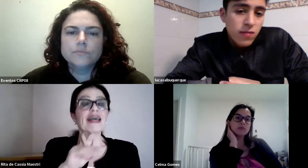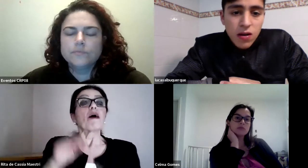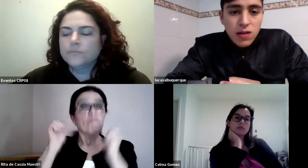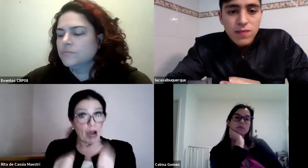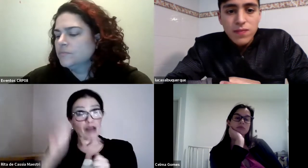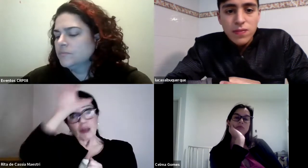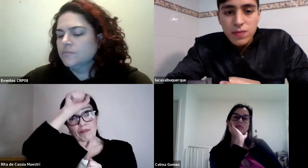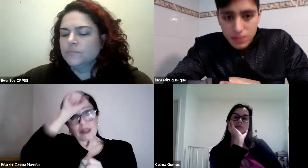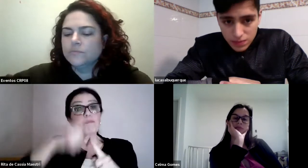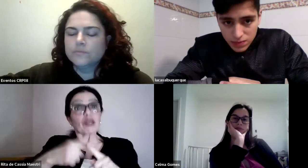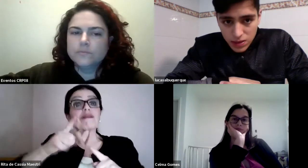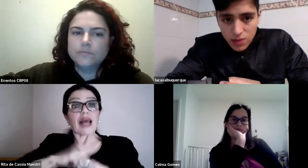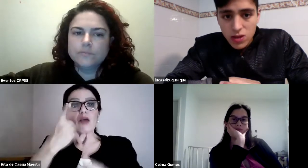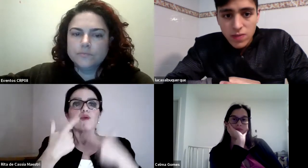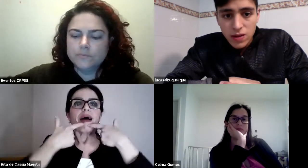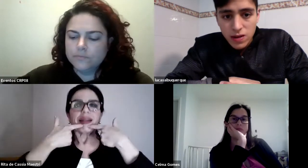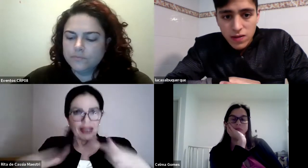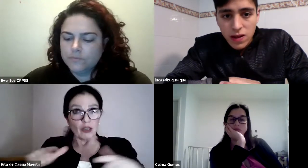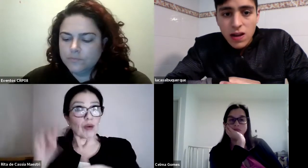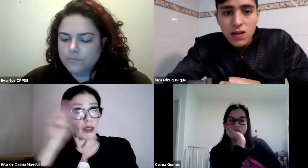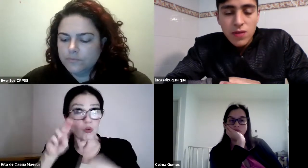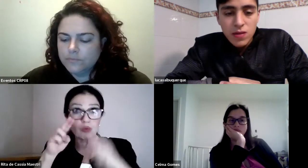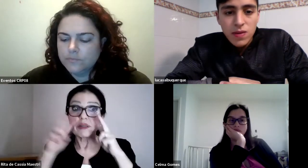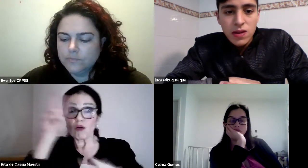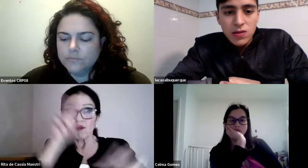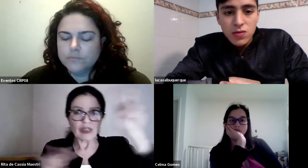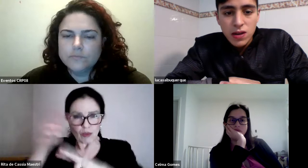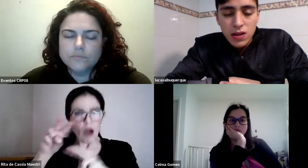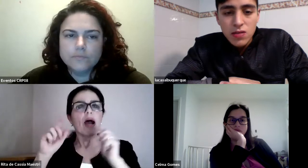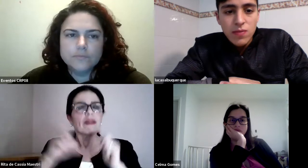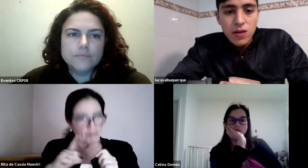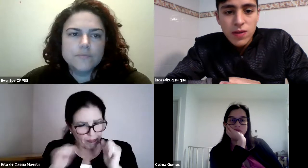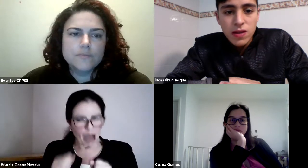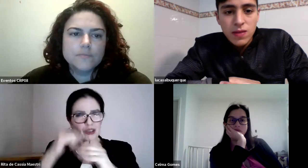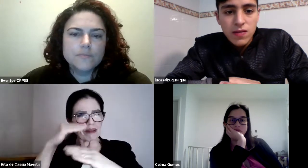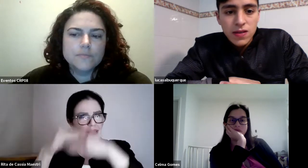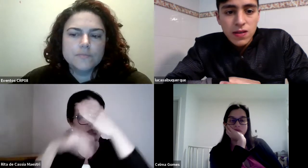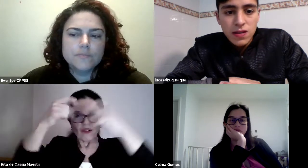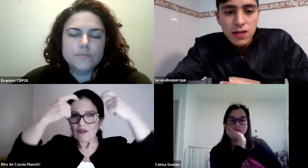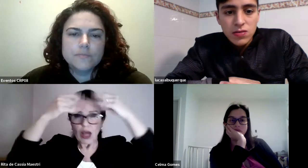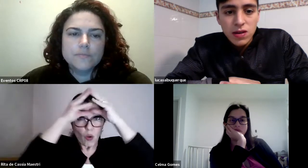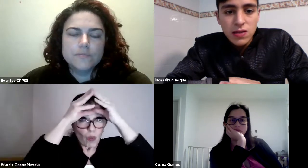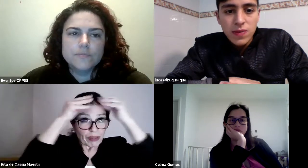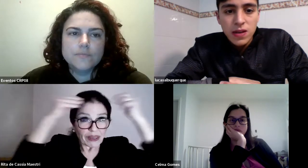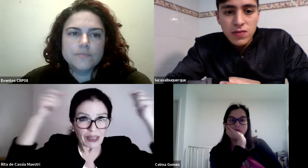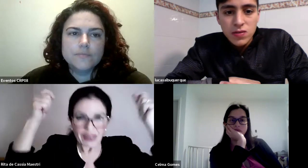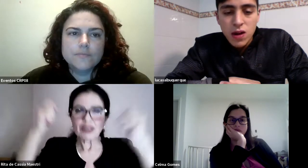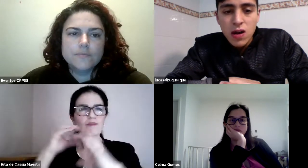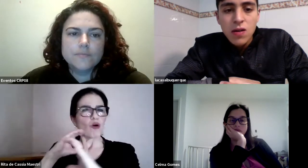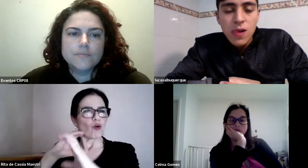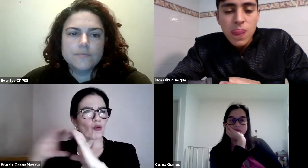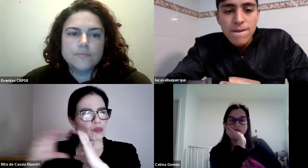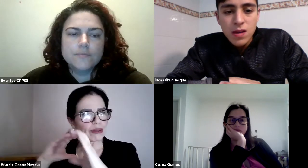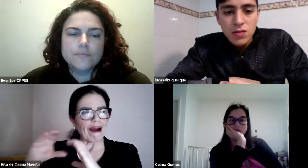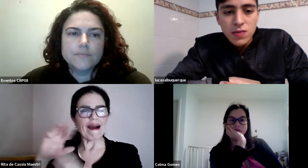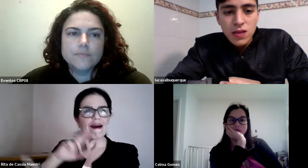for melhor. Ele pode aprender a falar, ele pode aprender a sua língua, ele pode aprender através da sua experiência